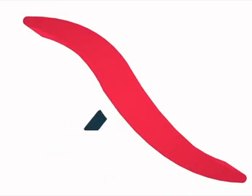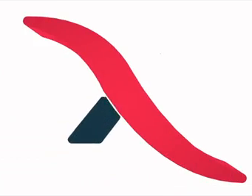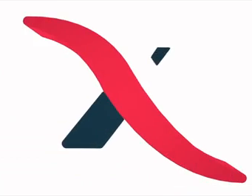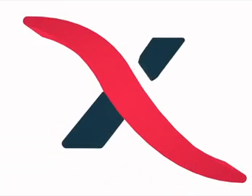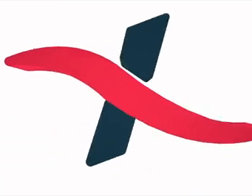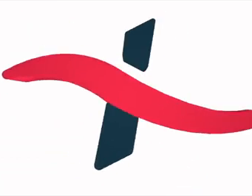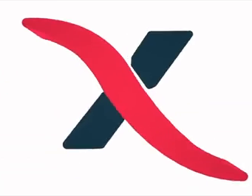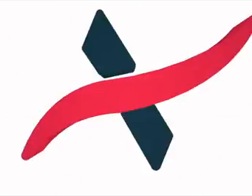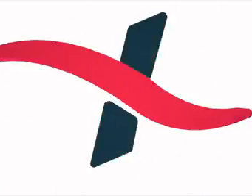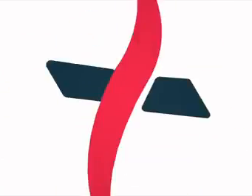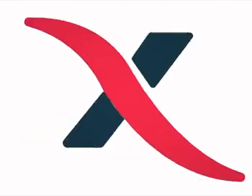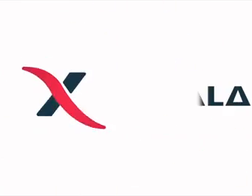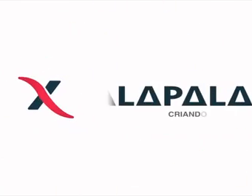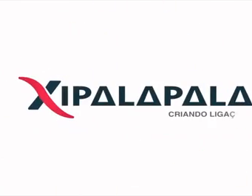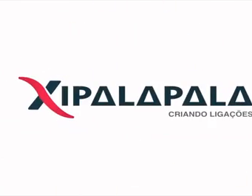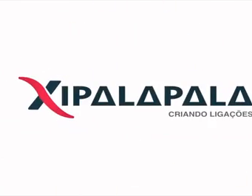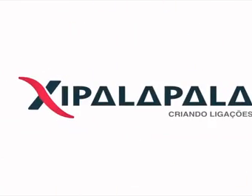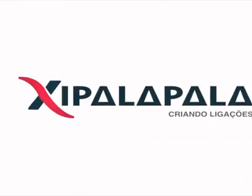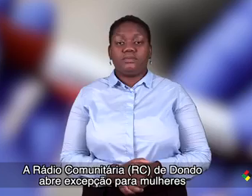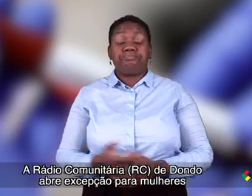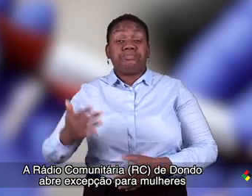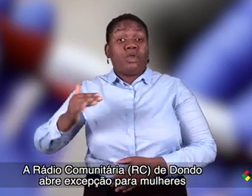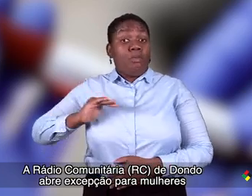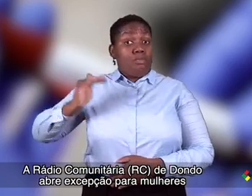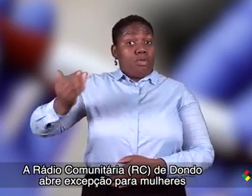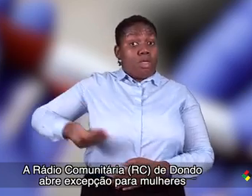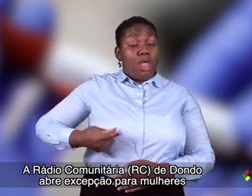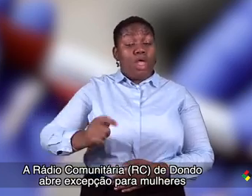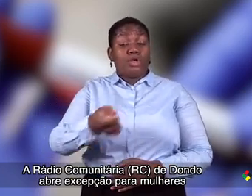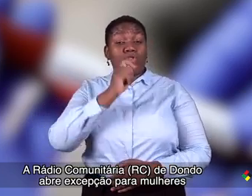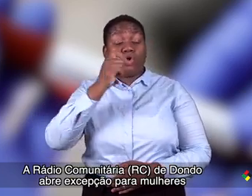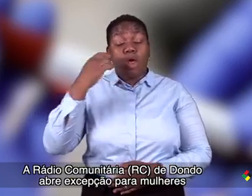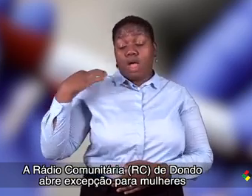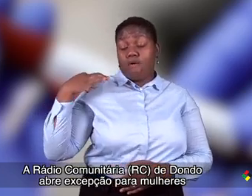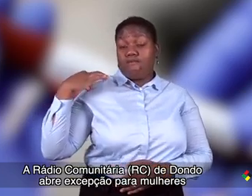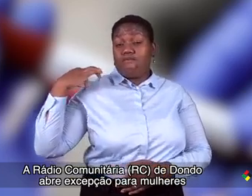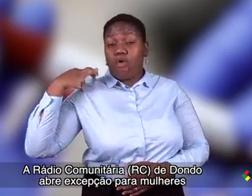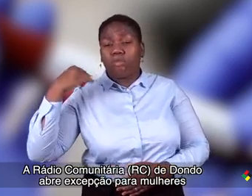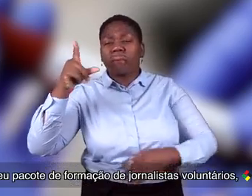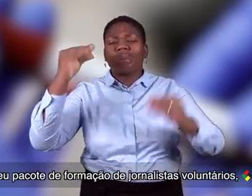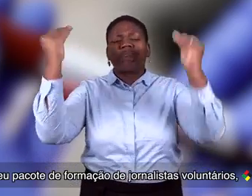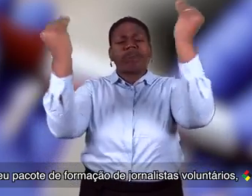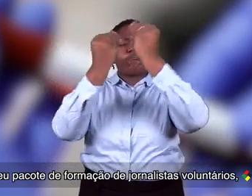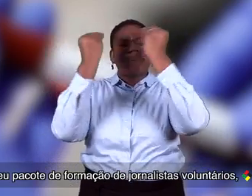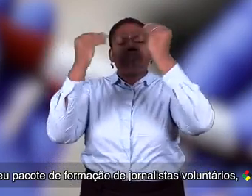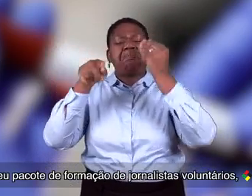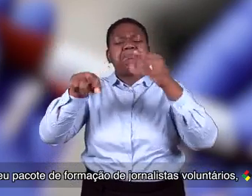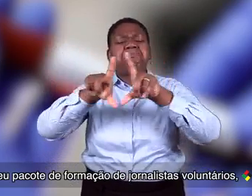Xipalapala Info, edição 5 de julho. A Rádio Comunitária de Dondo abre sessão para mulheres no pacote de formação de